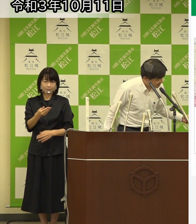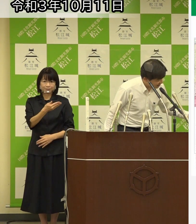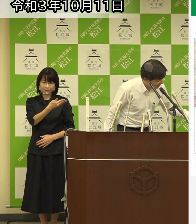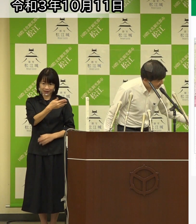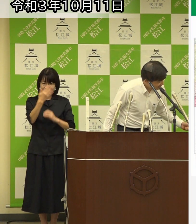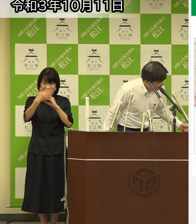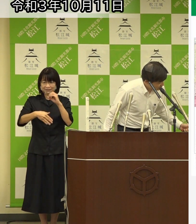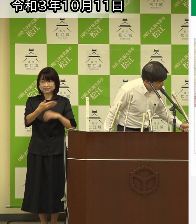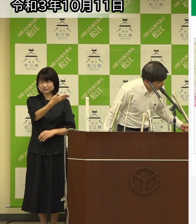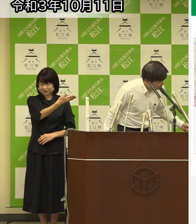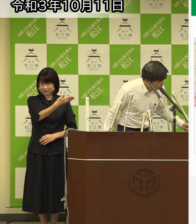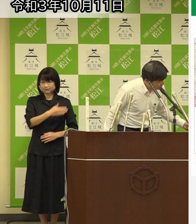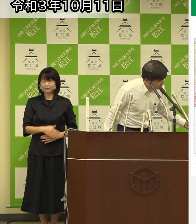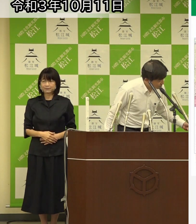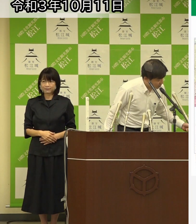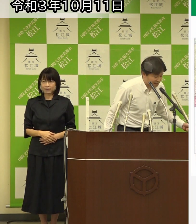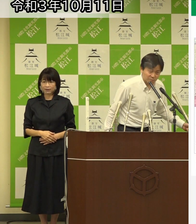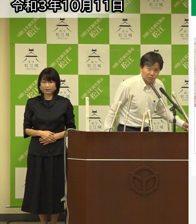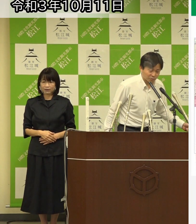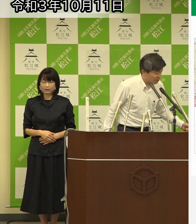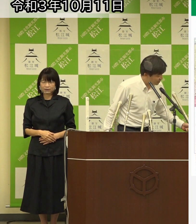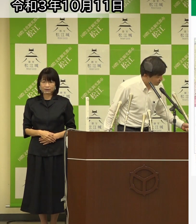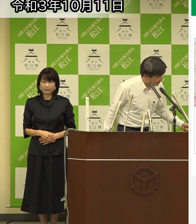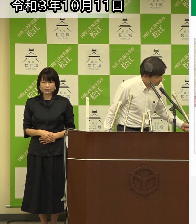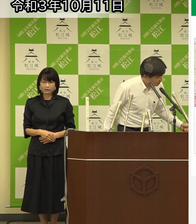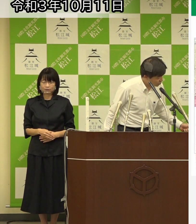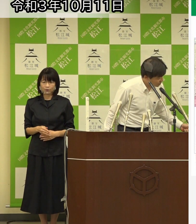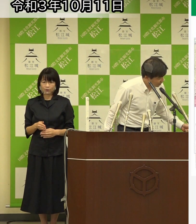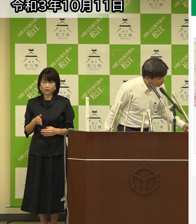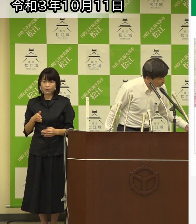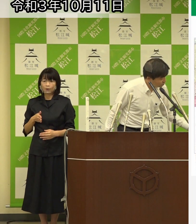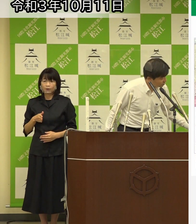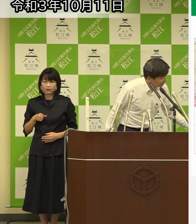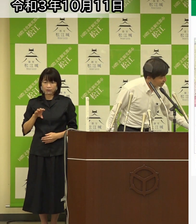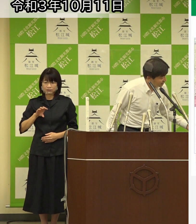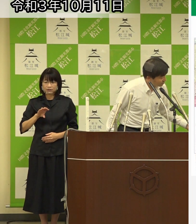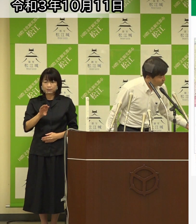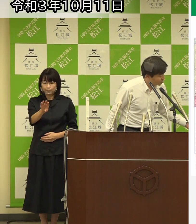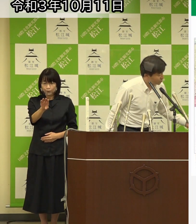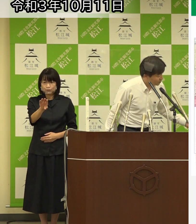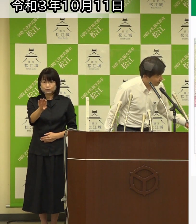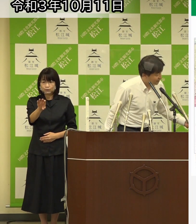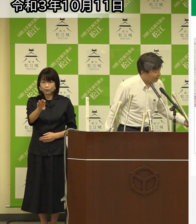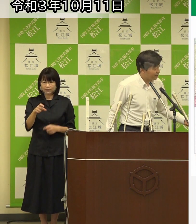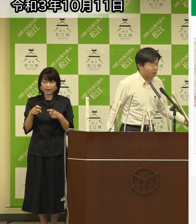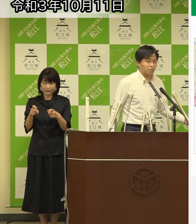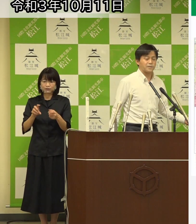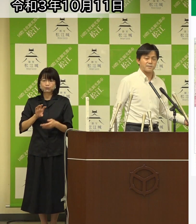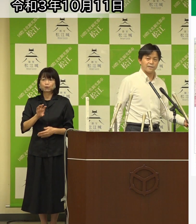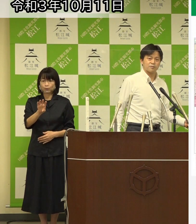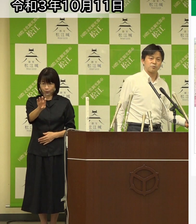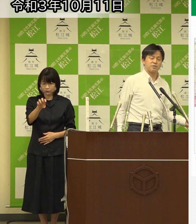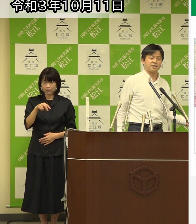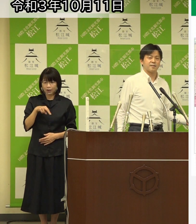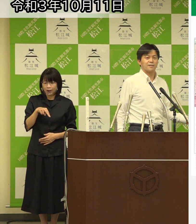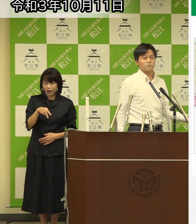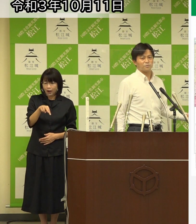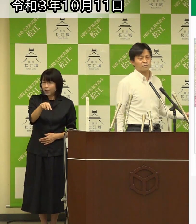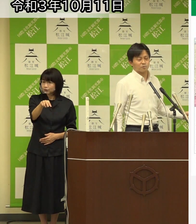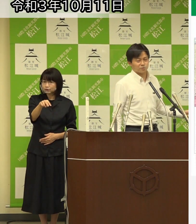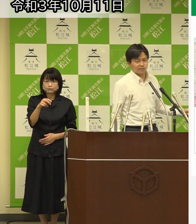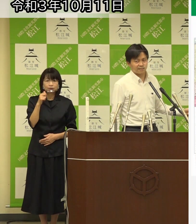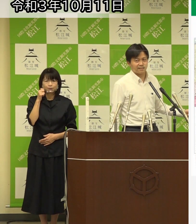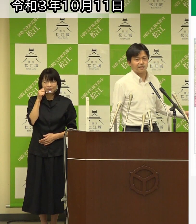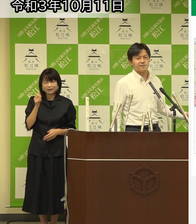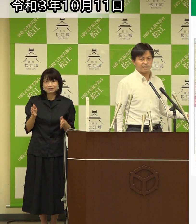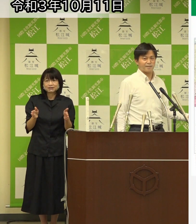写真なんですが、一方通行でバスも通ってます。で十分な歩行空間がないということで、ここをですね都市計画